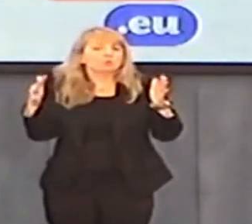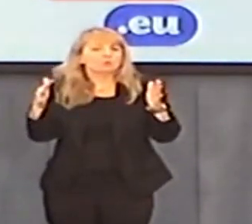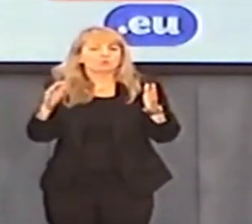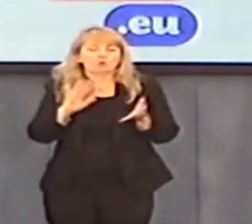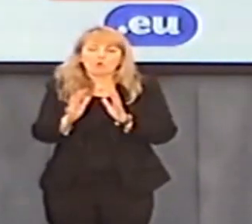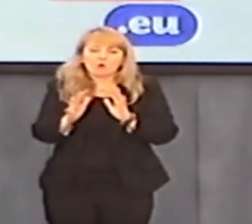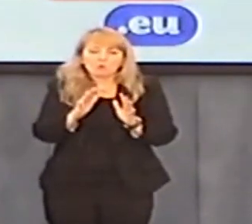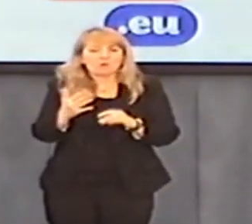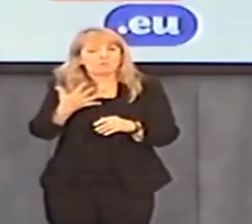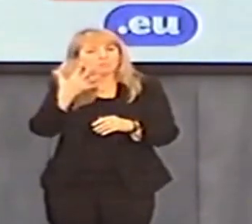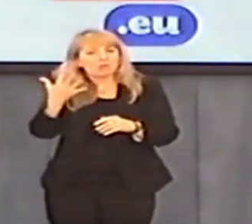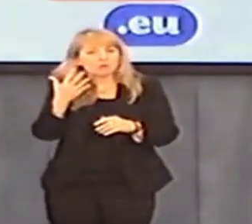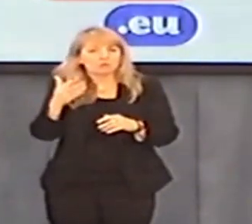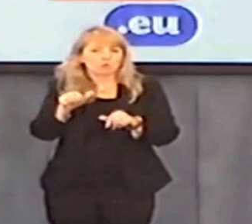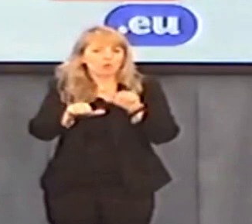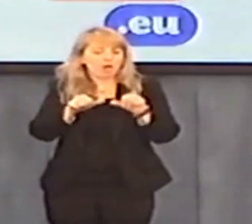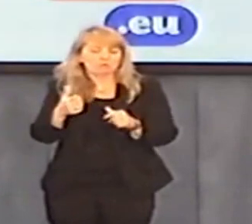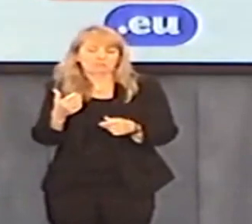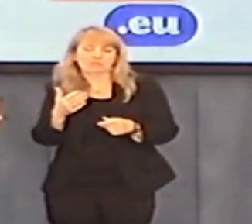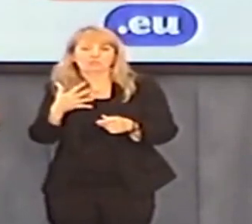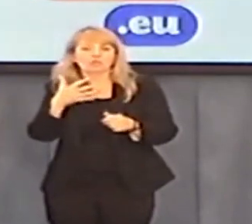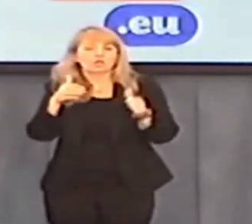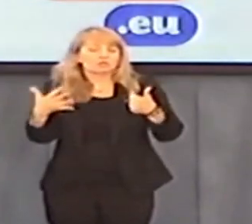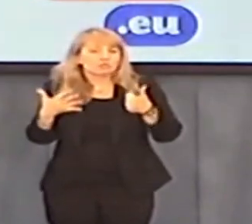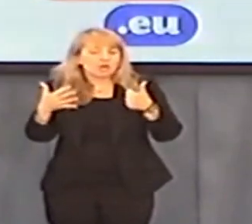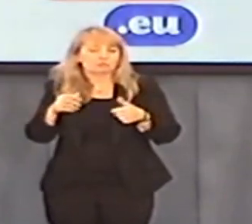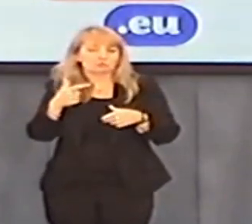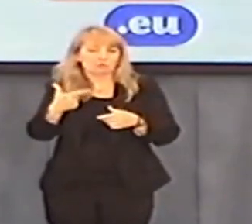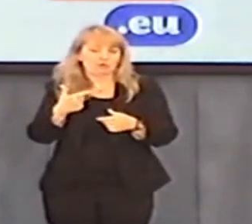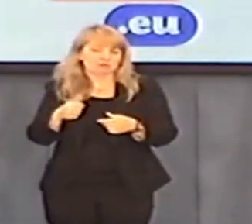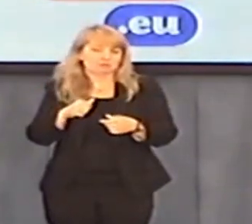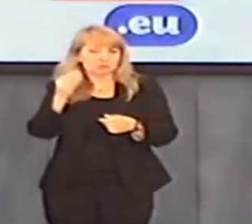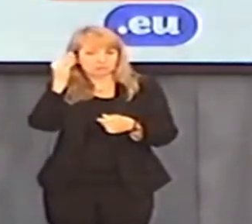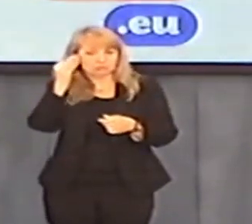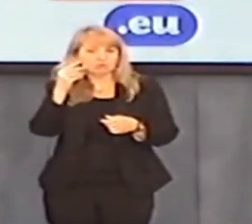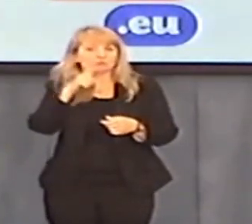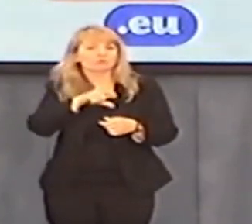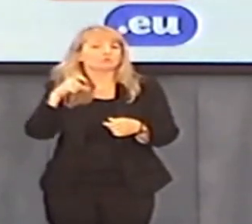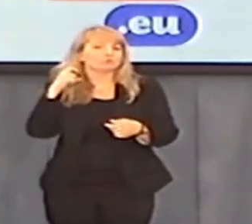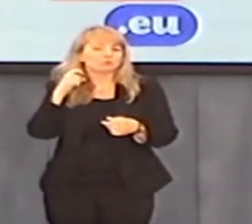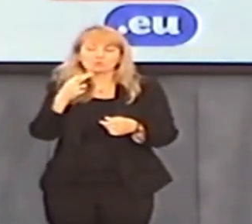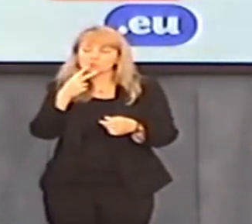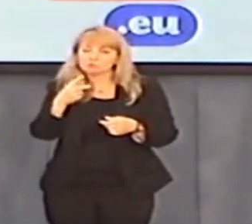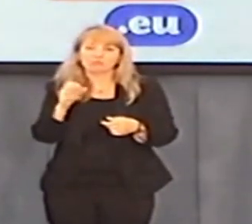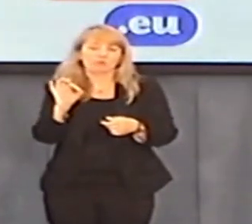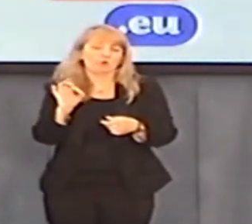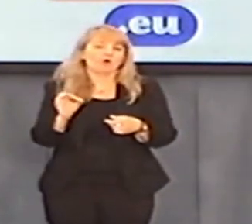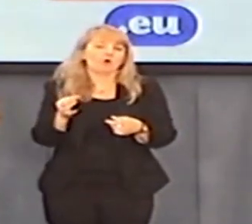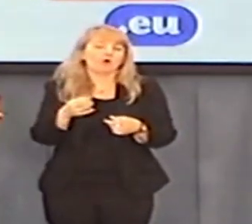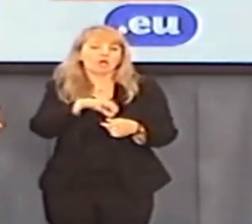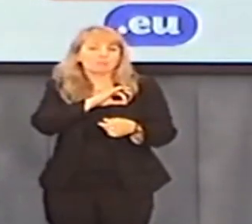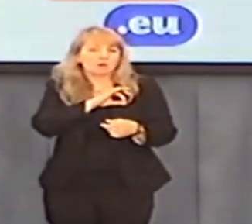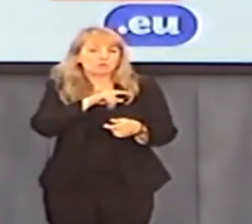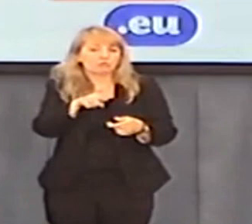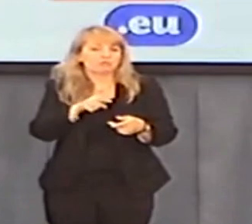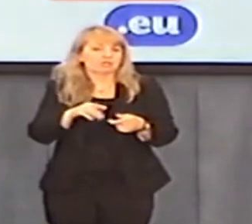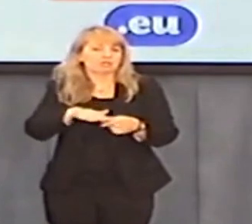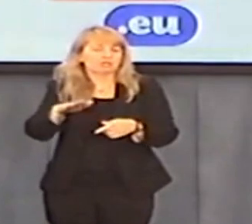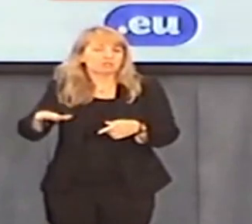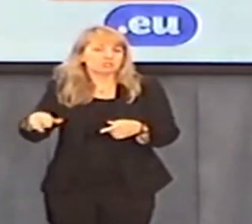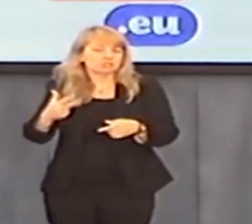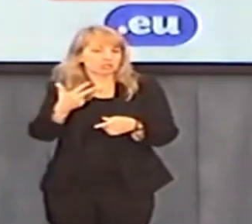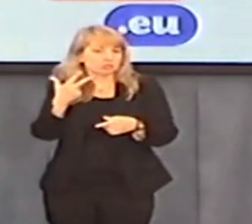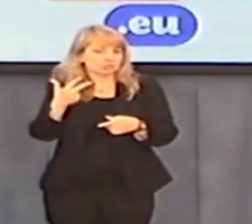o 5-latkach, 6-latkach. Ksiądz Bochyński mówił w swoim wywiadzie o pedofilii na dzieciach